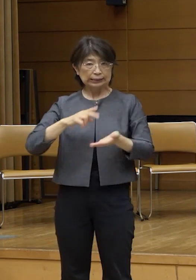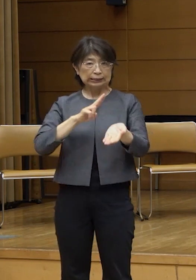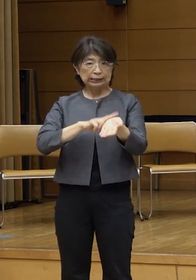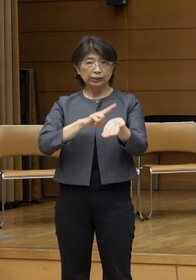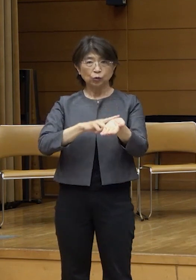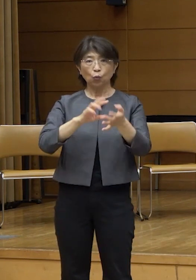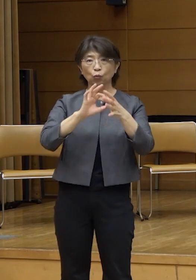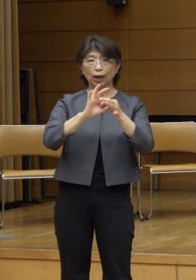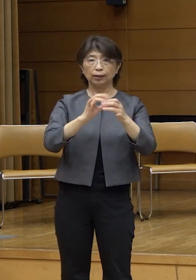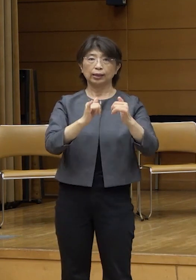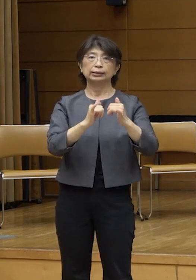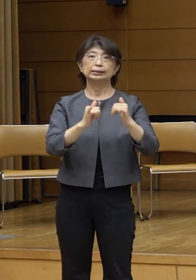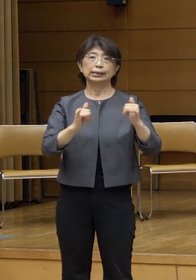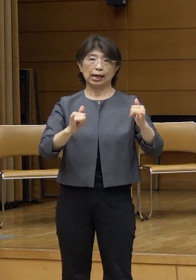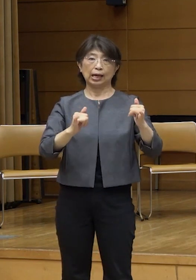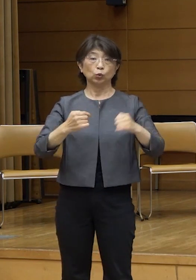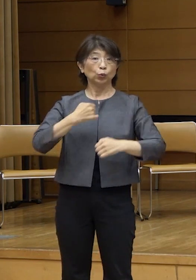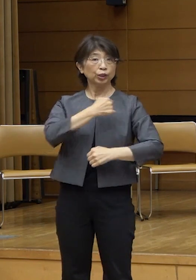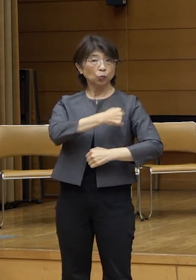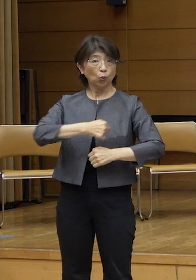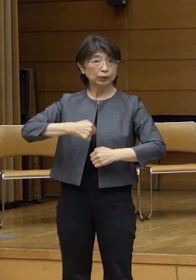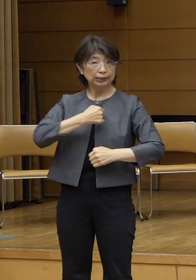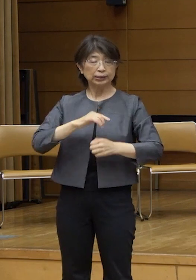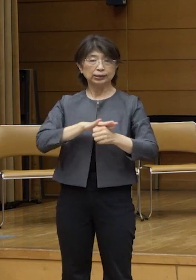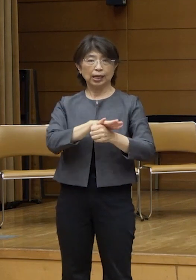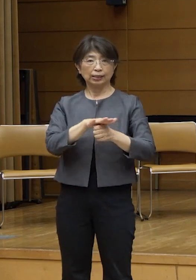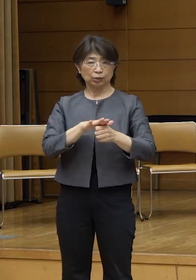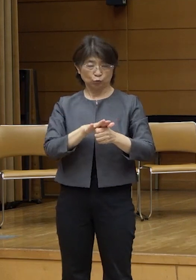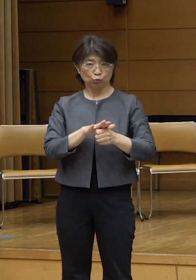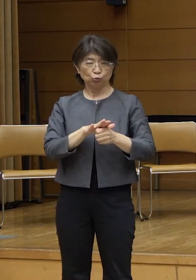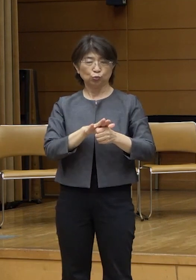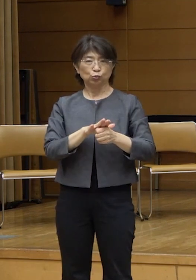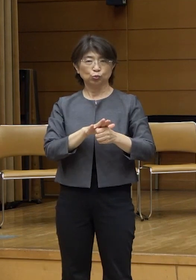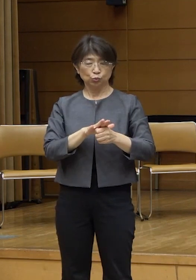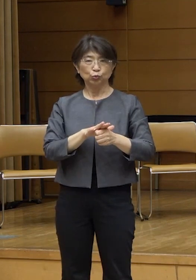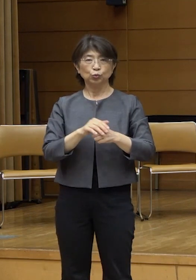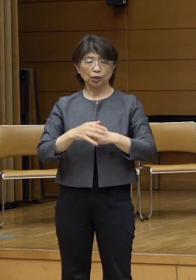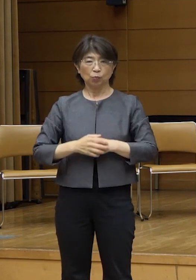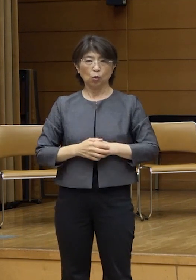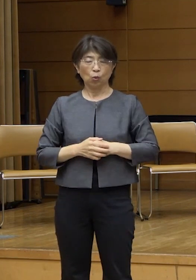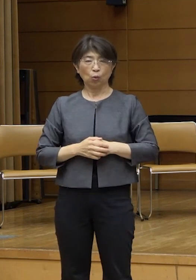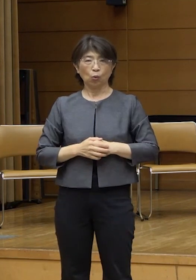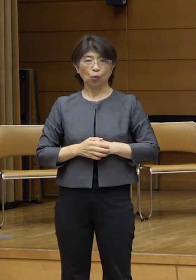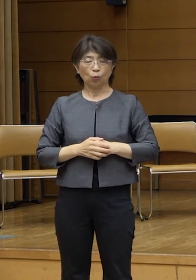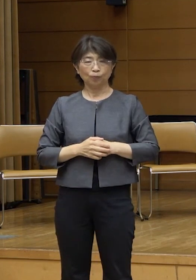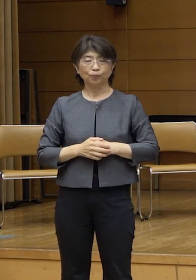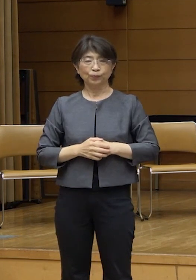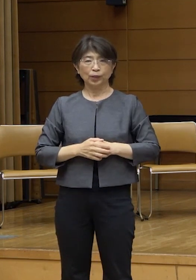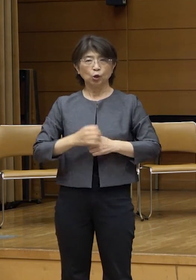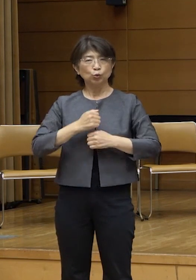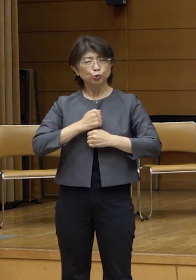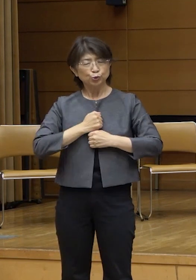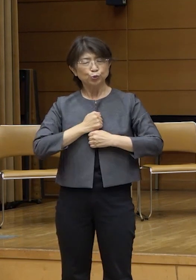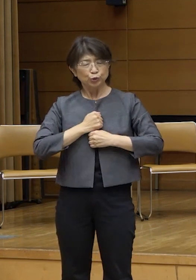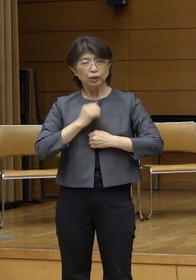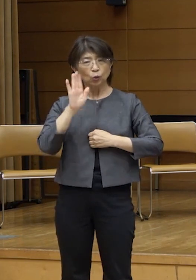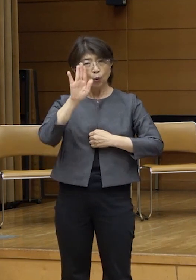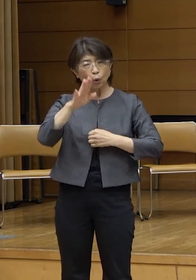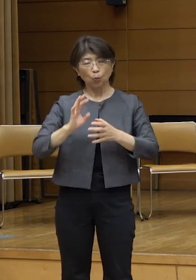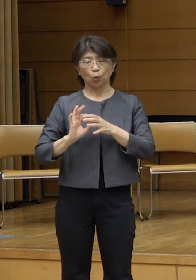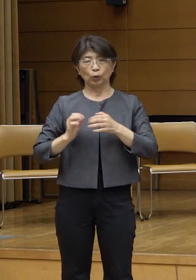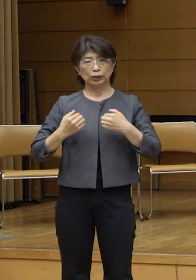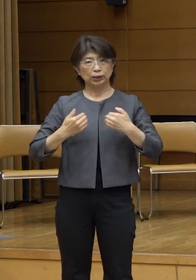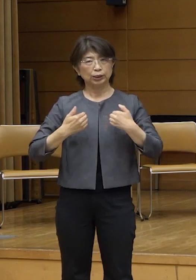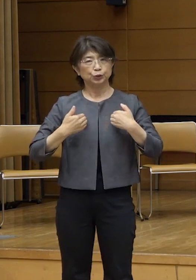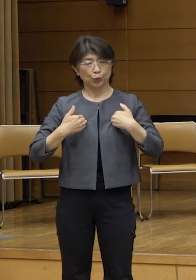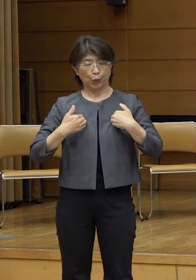の気持ちが大切なんですけど、それは決して油断ではない、気をつけるところは気をつけなくちゃいけないというところを、